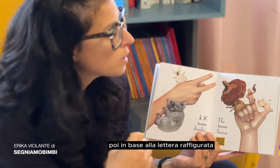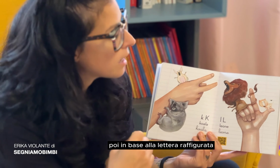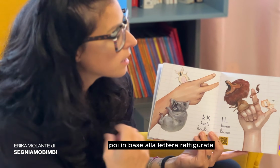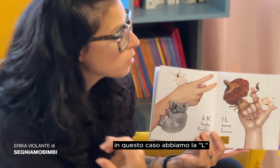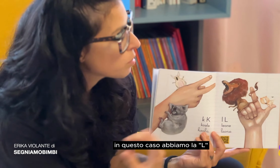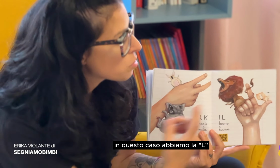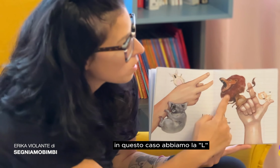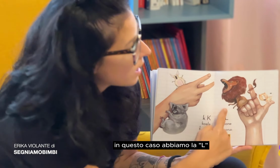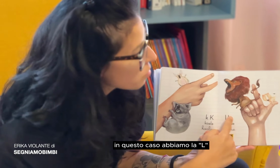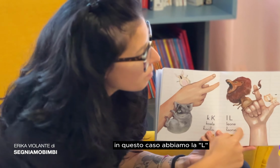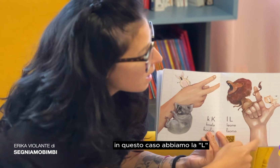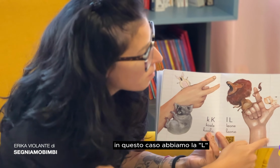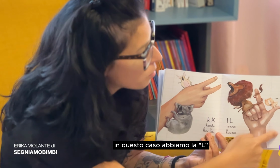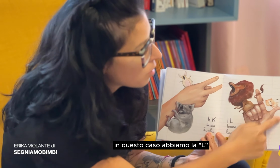raffigurata, in questo caso abbiamo